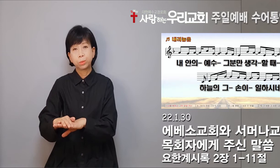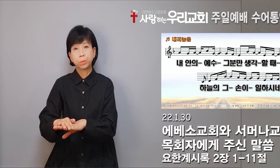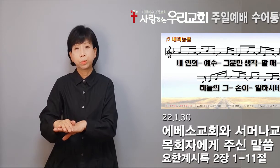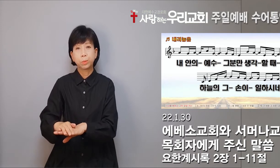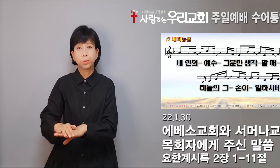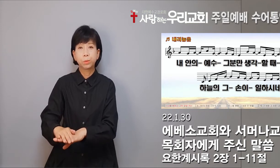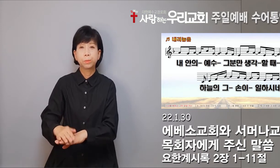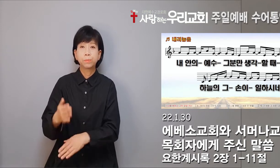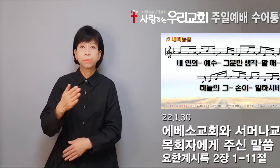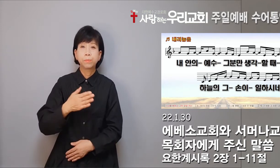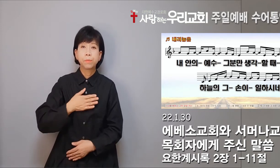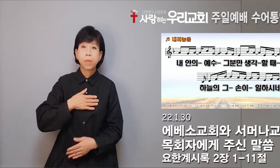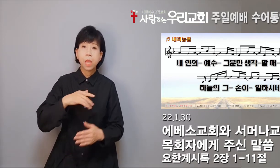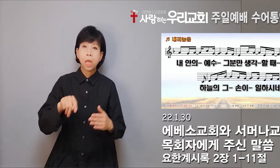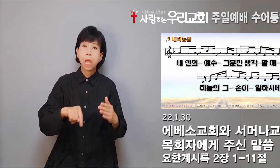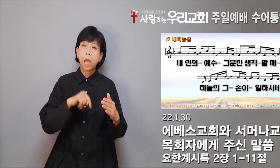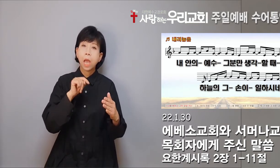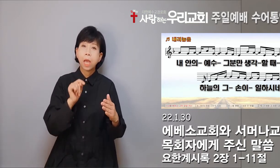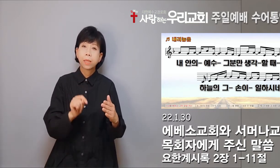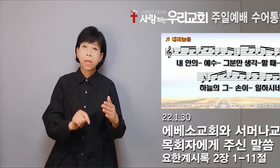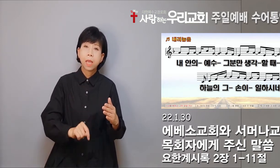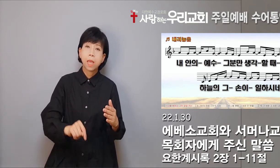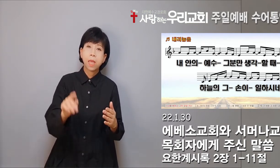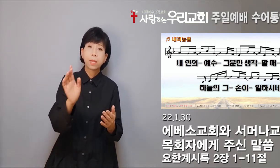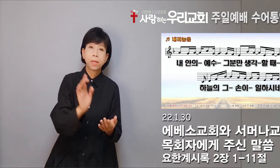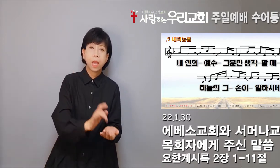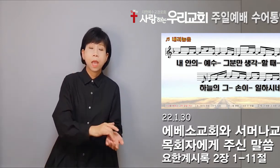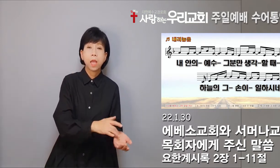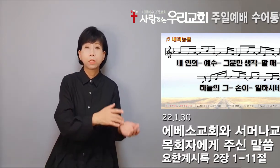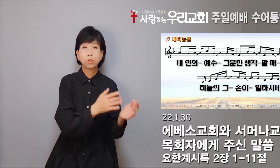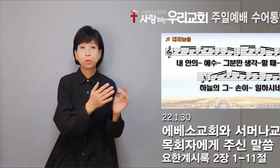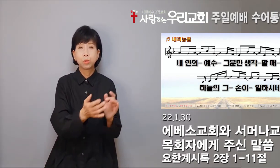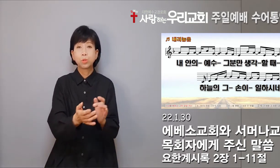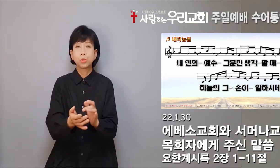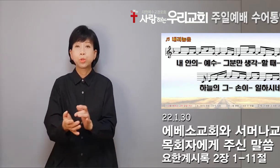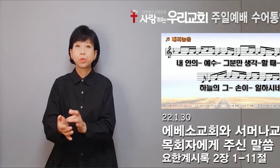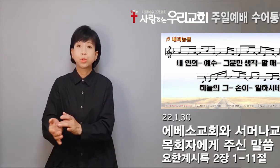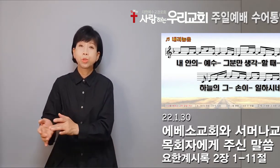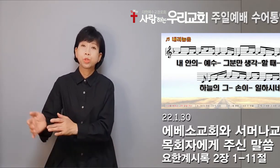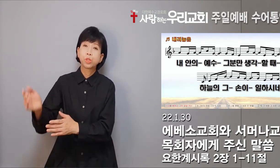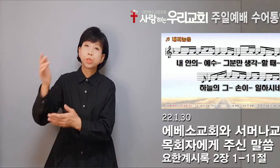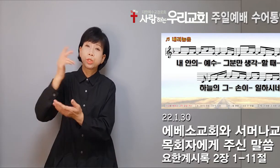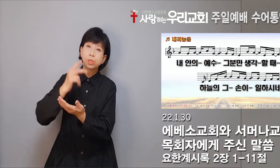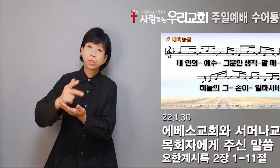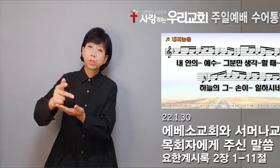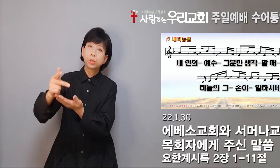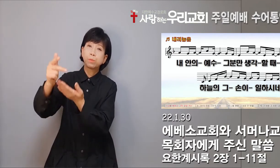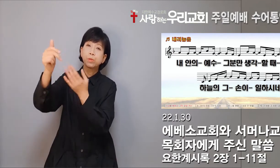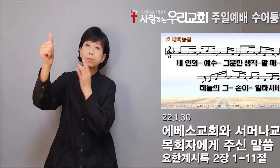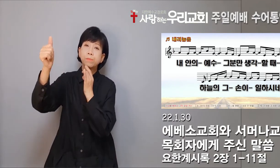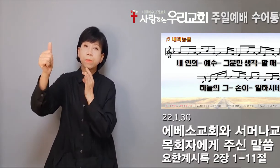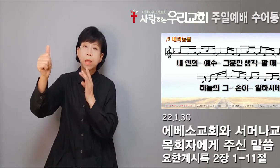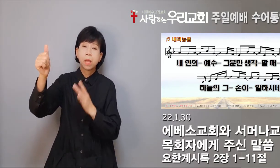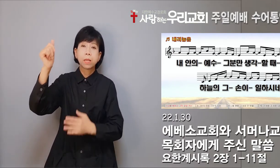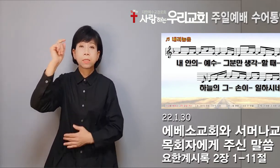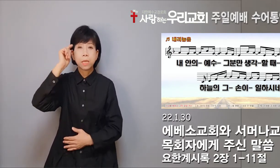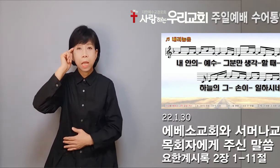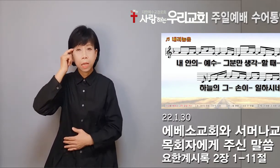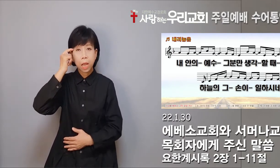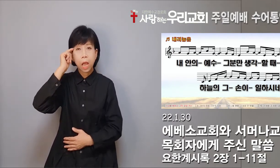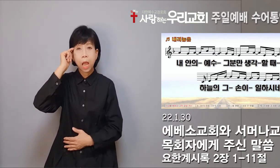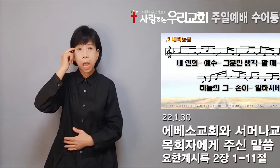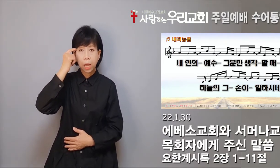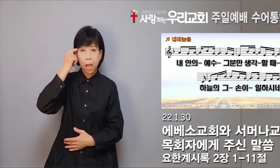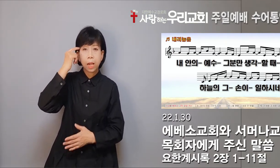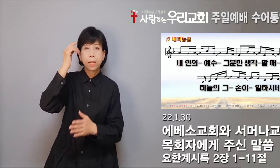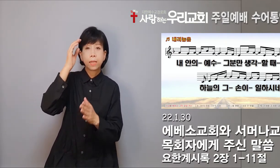내려놓음 내 안에 예수 그분만 생각할